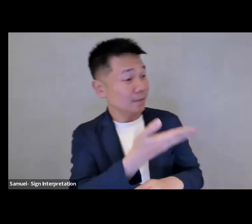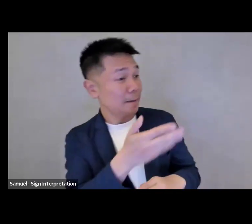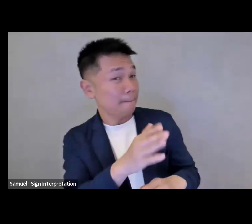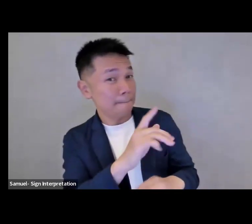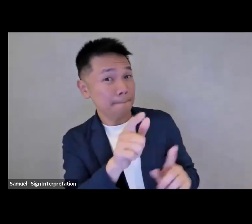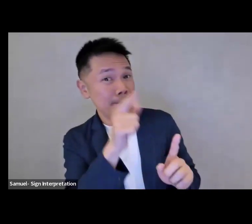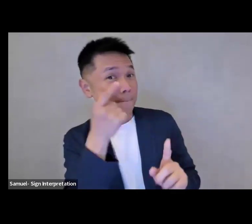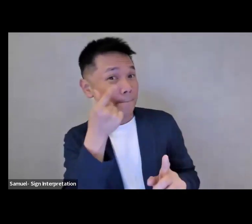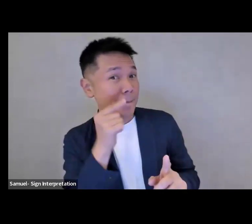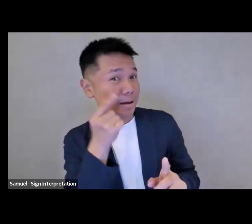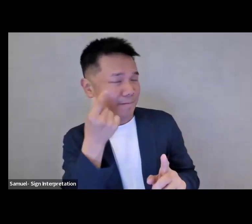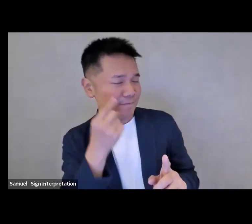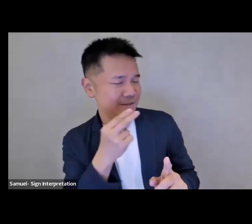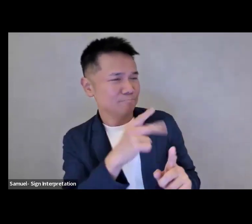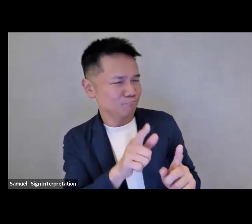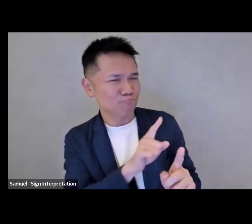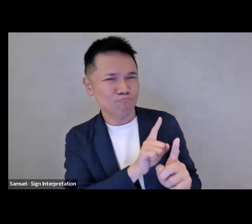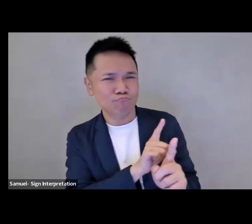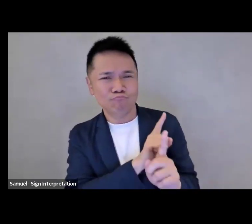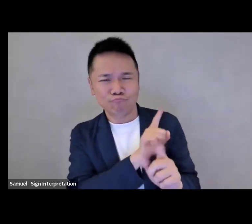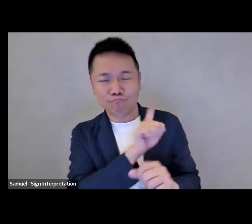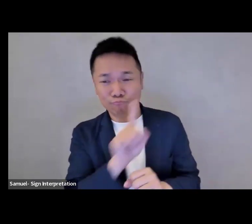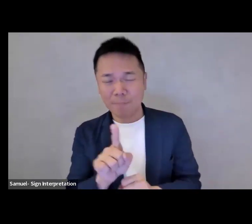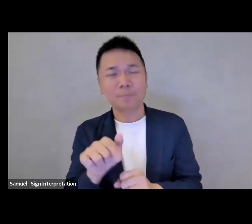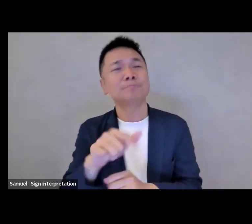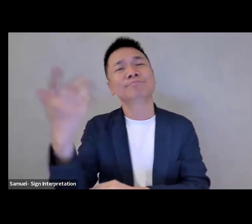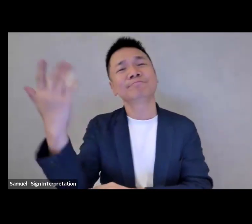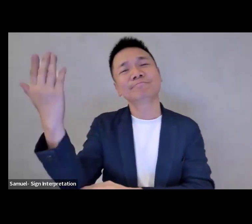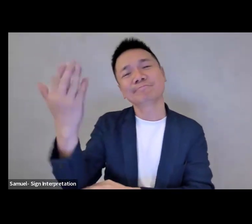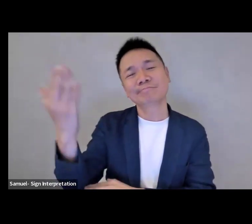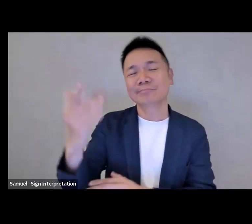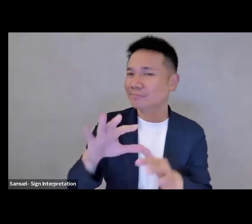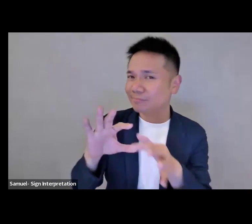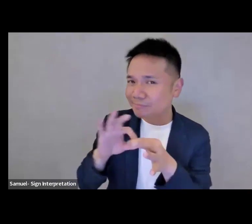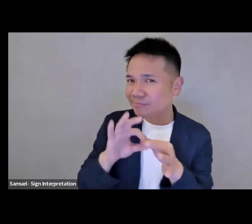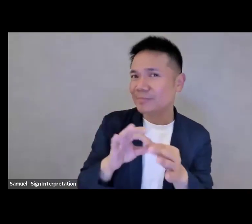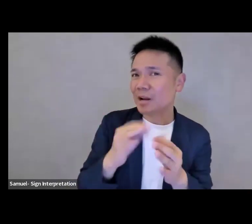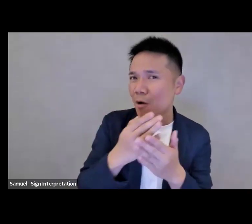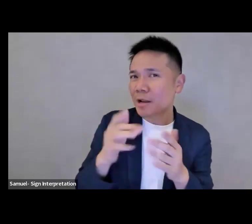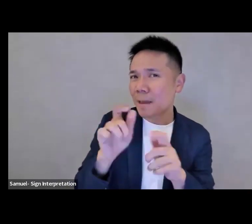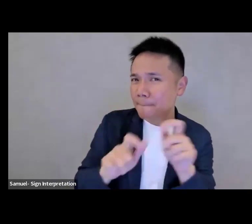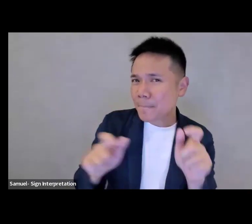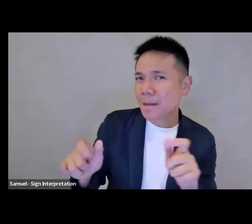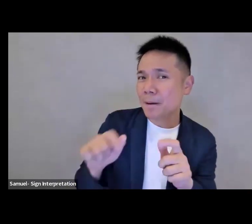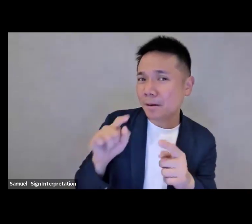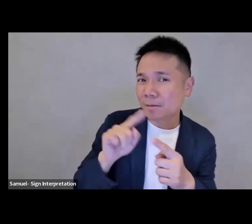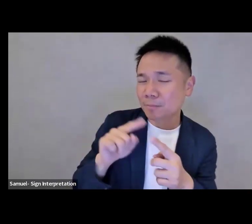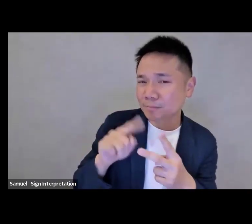那我想是很棒的回忆。